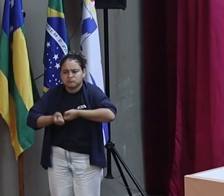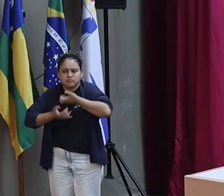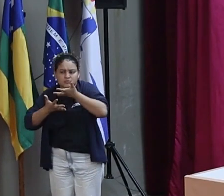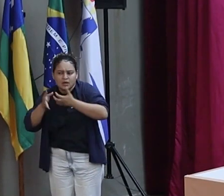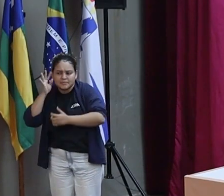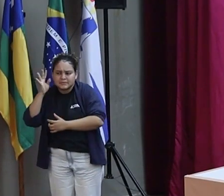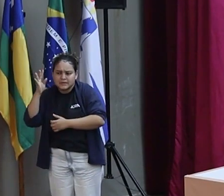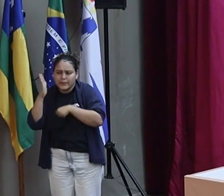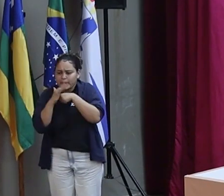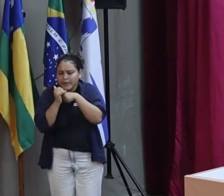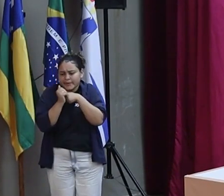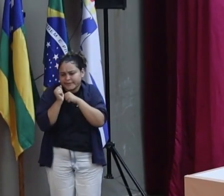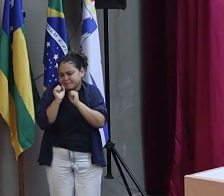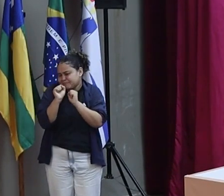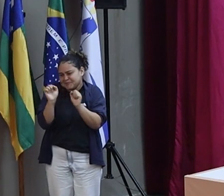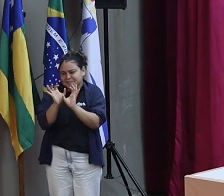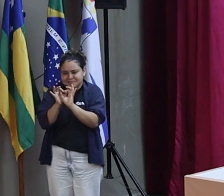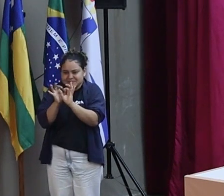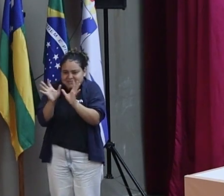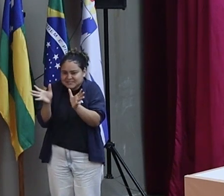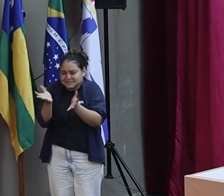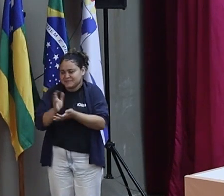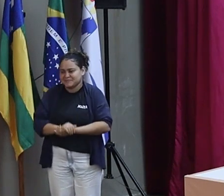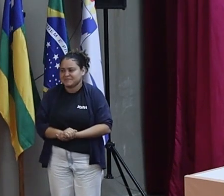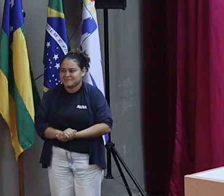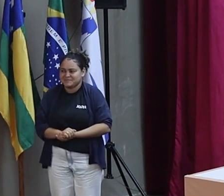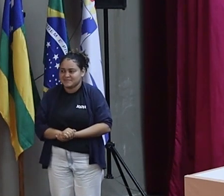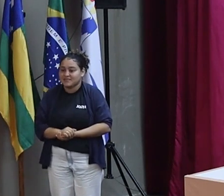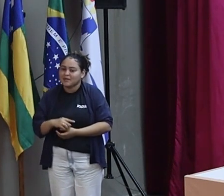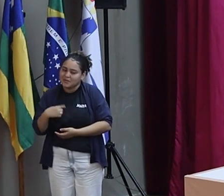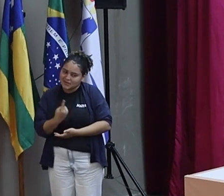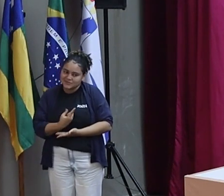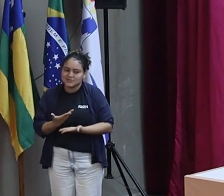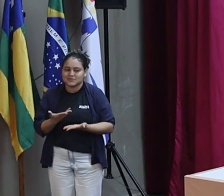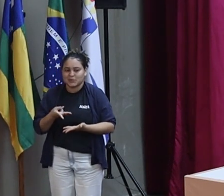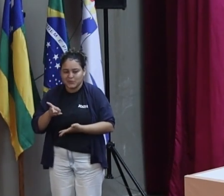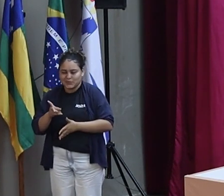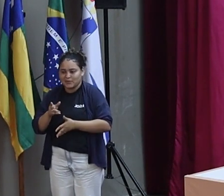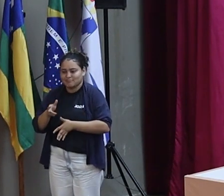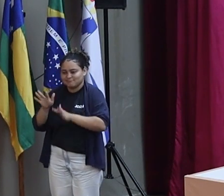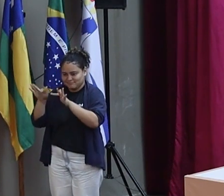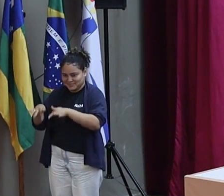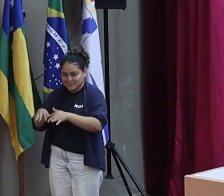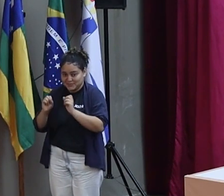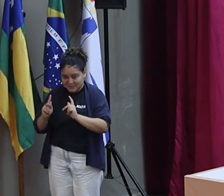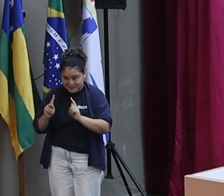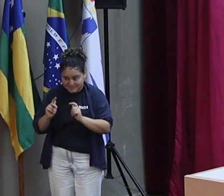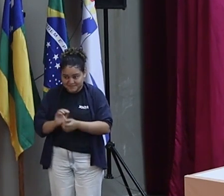uma palavra carinhosa, enfim, como considerarem mais significativo, para a gente passar, então, para as palavras finais.